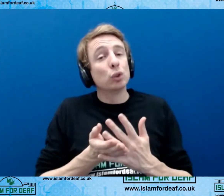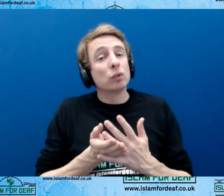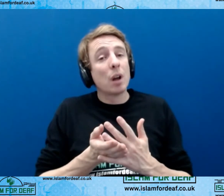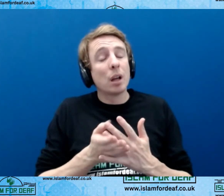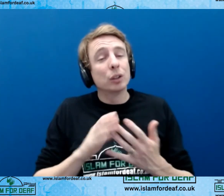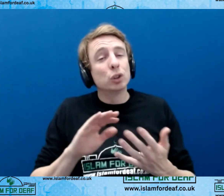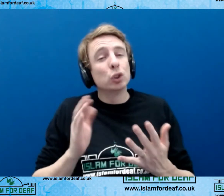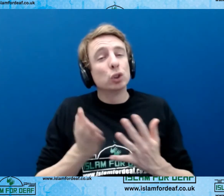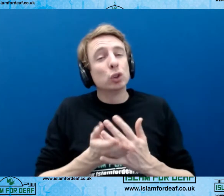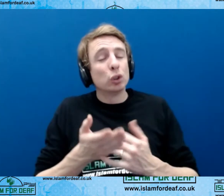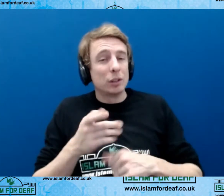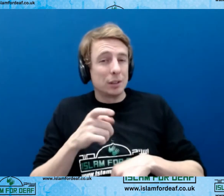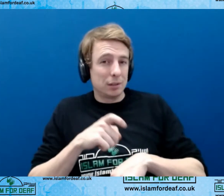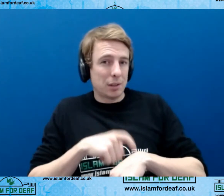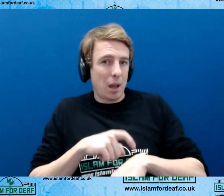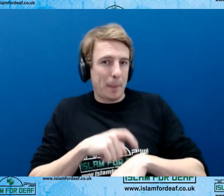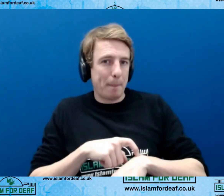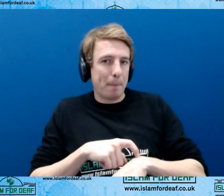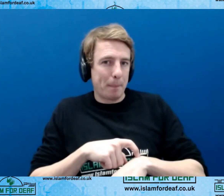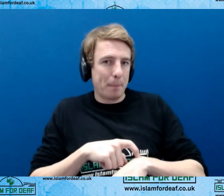والعصر هو الزمان.